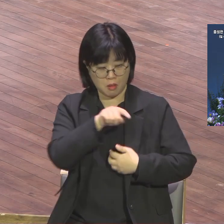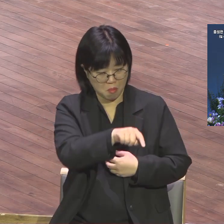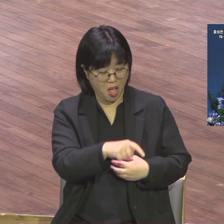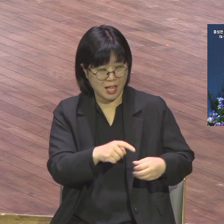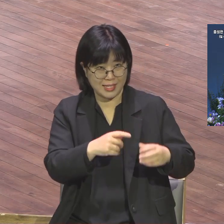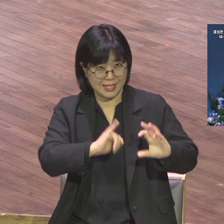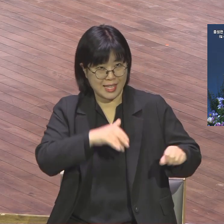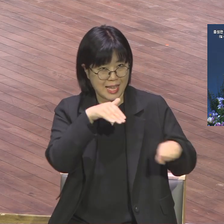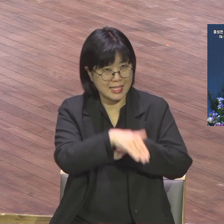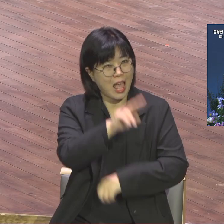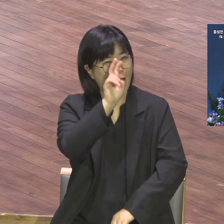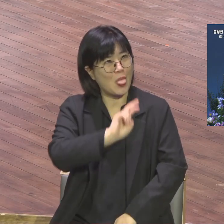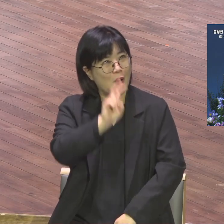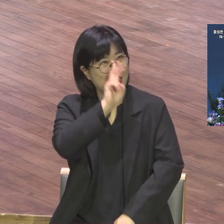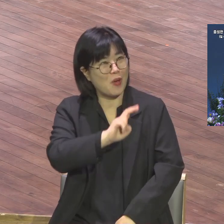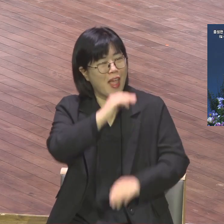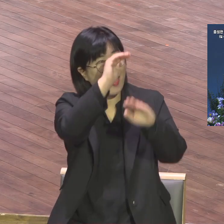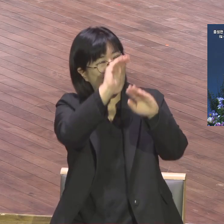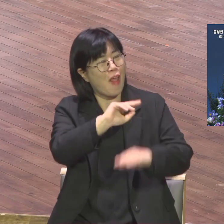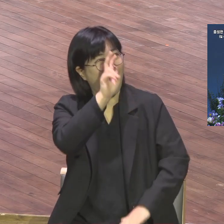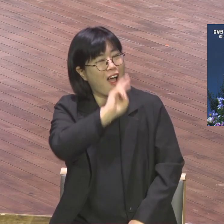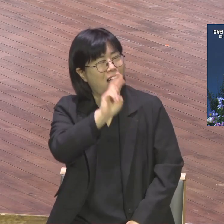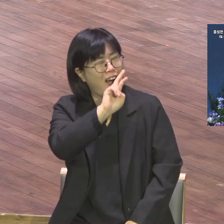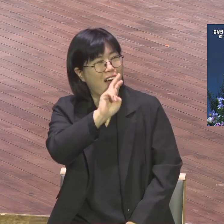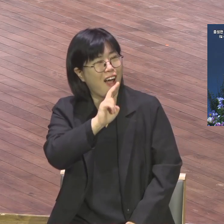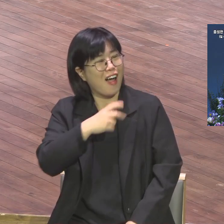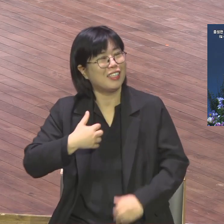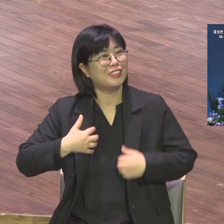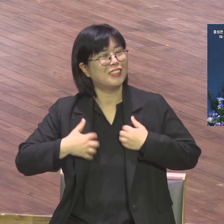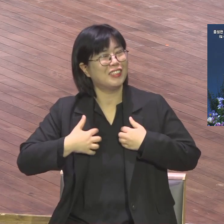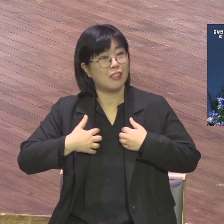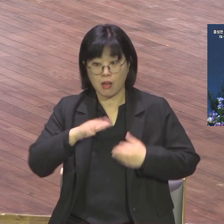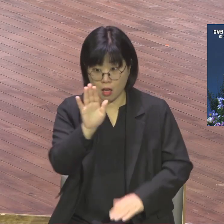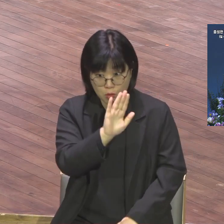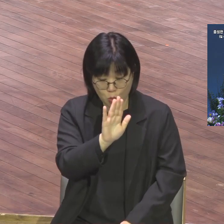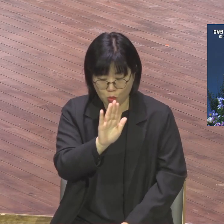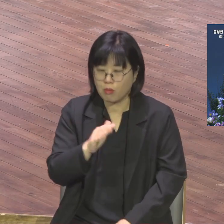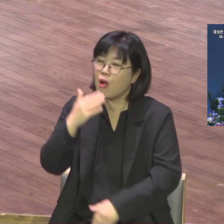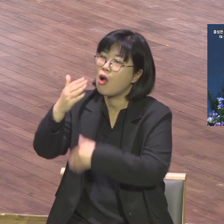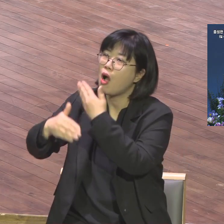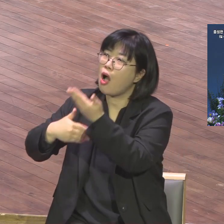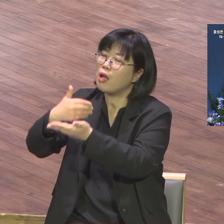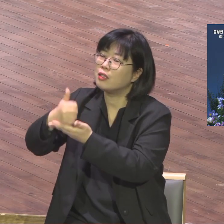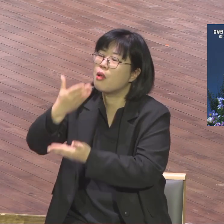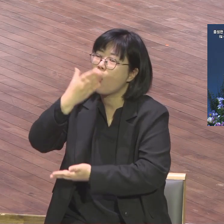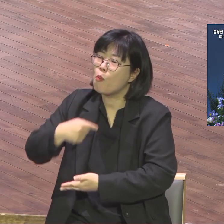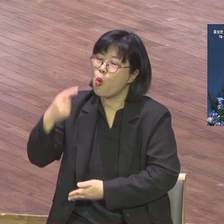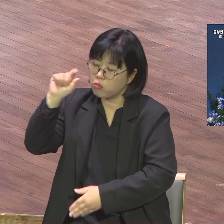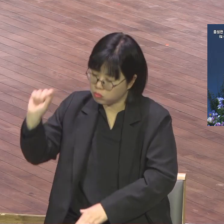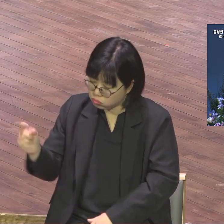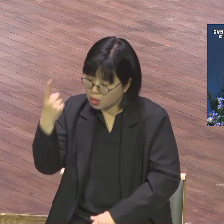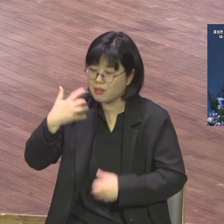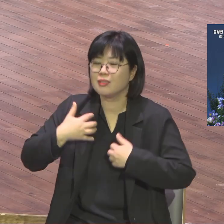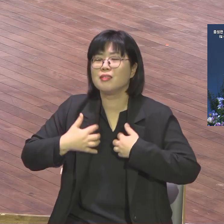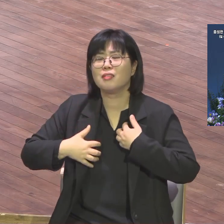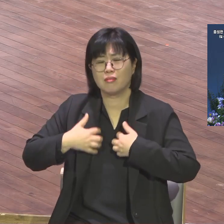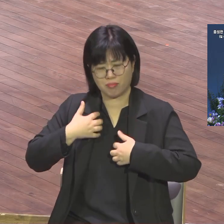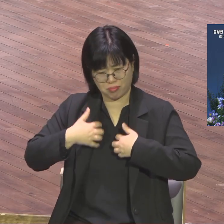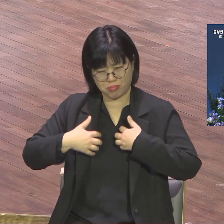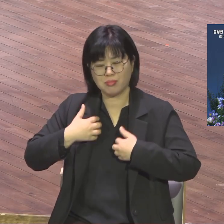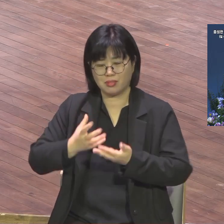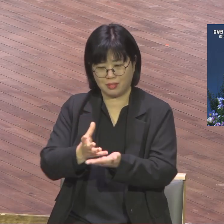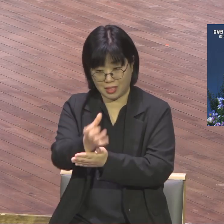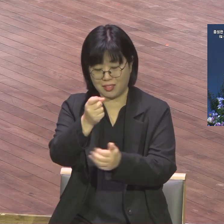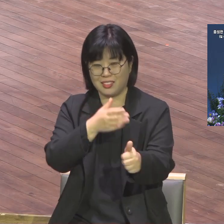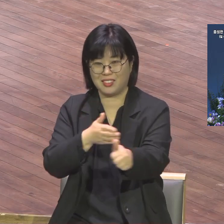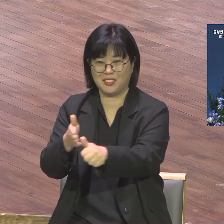아니고 복음으로. 복음으로. 다음 주부터는 사도행전을 살펴보겠는데 사도행전의